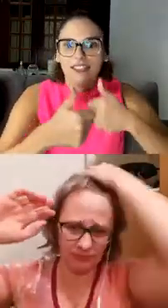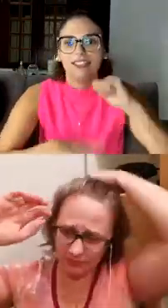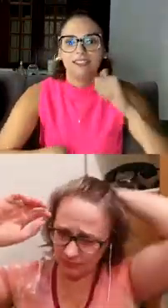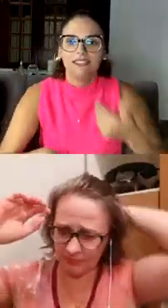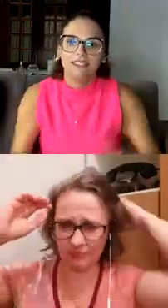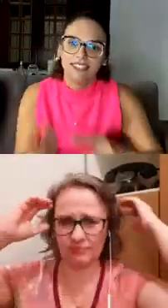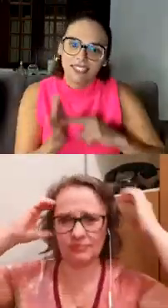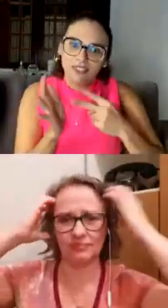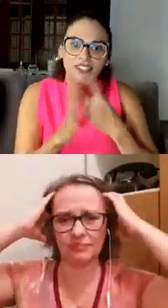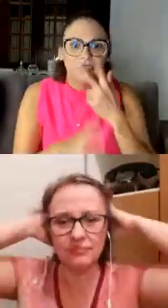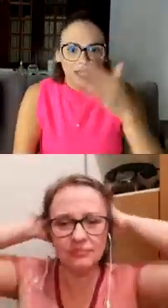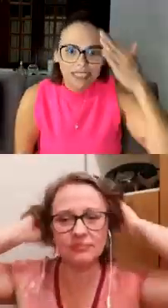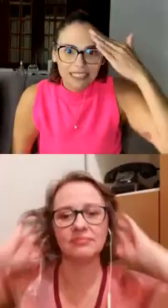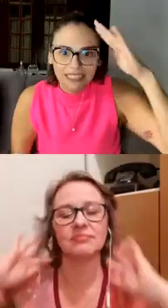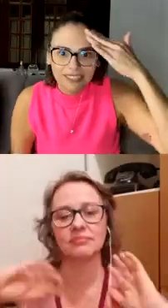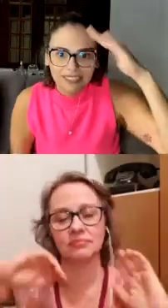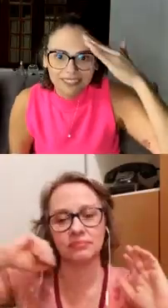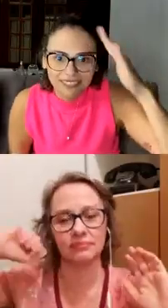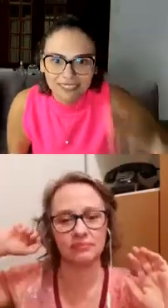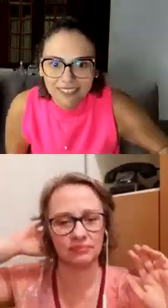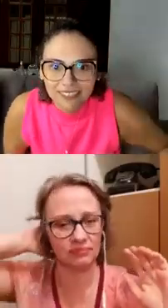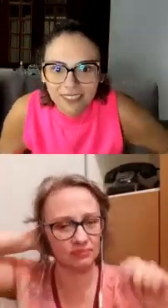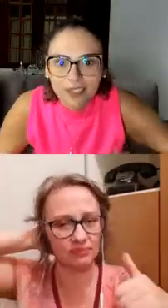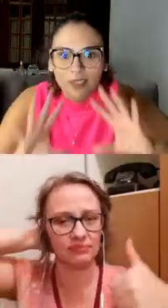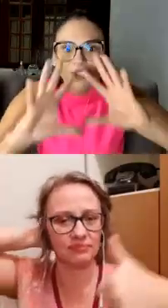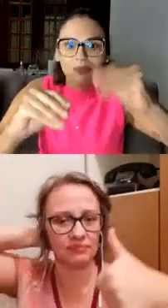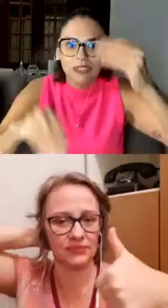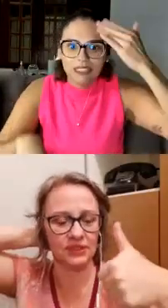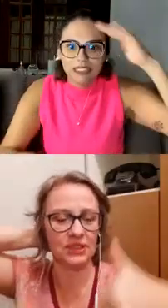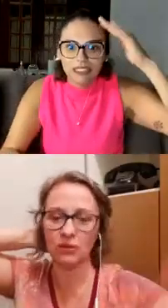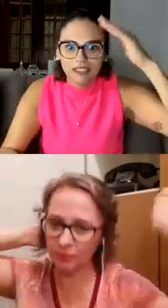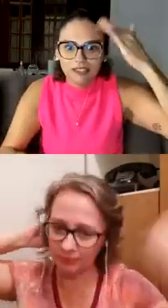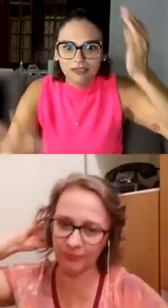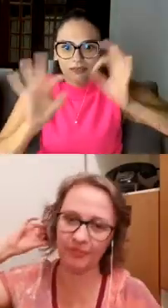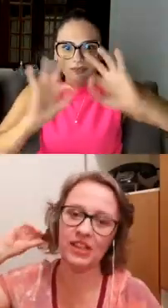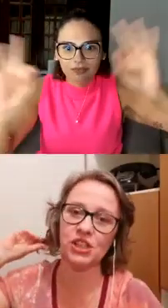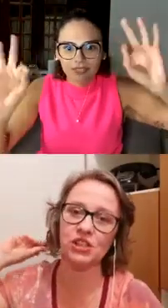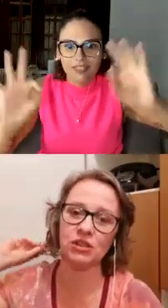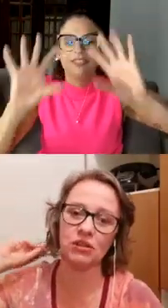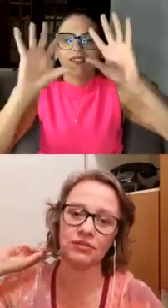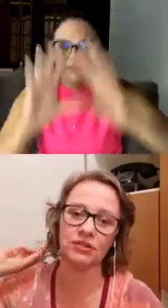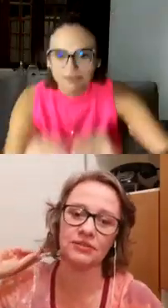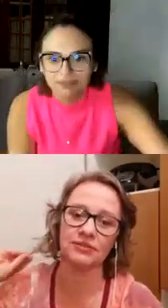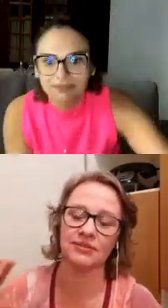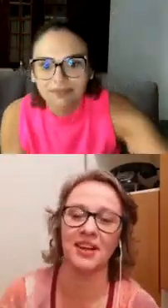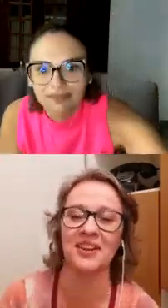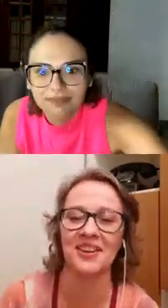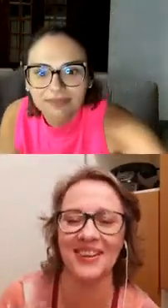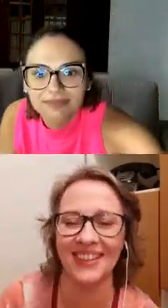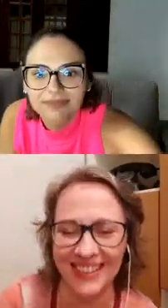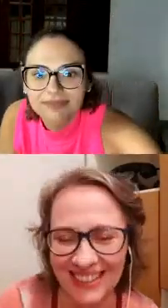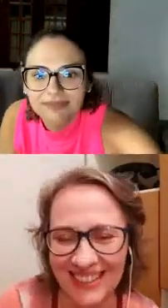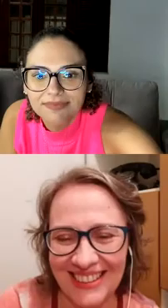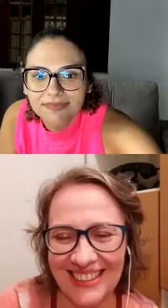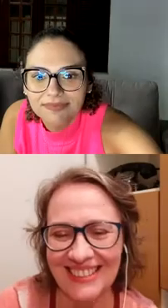Legalzinho. Significa parece entender. Todo mundo Então, entendeu? fecha de novo.